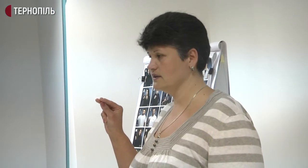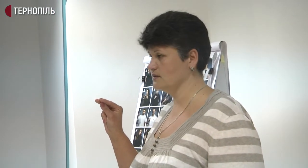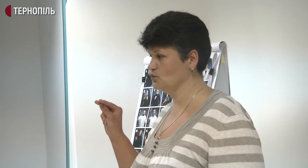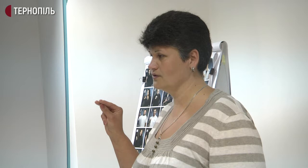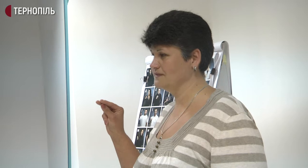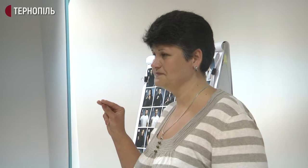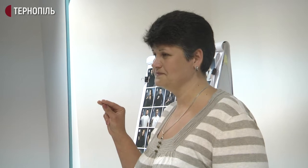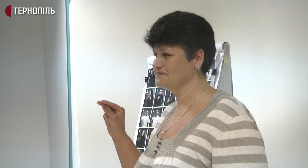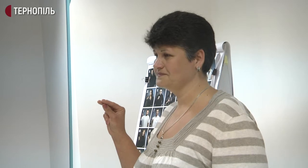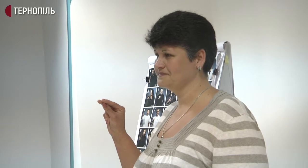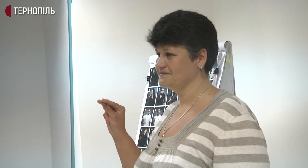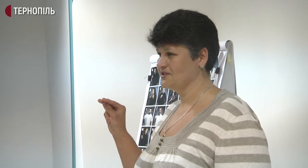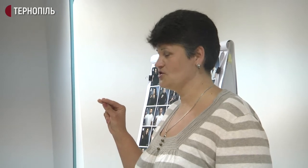важлива буква. «Ч».